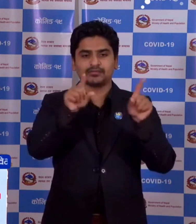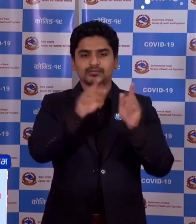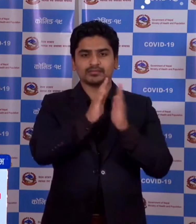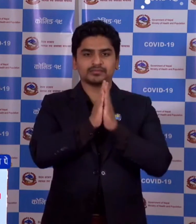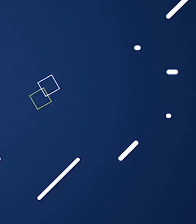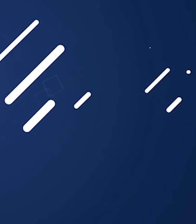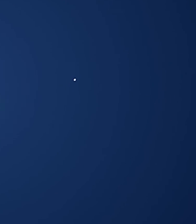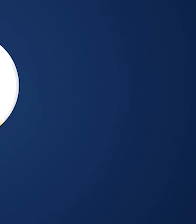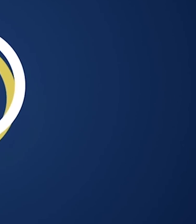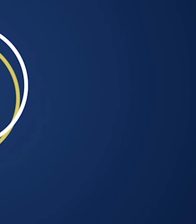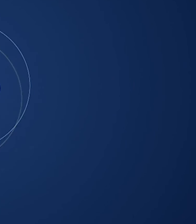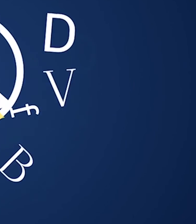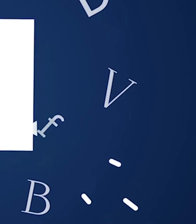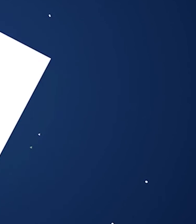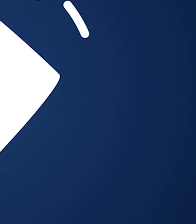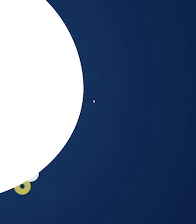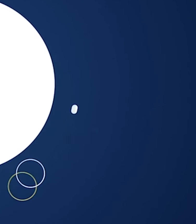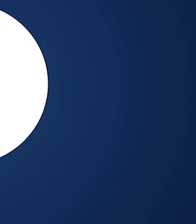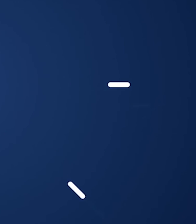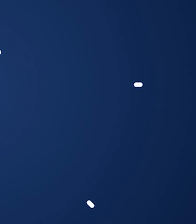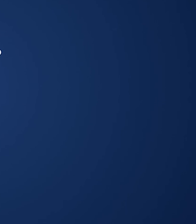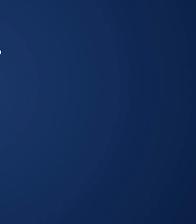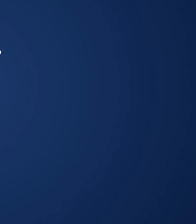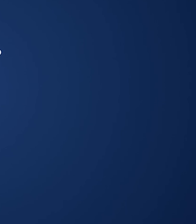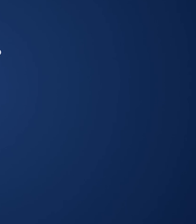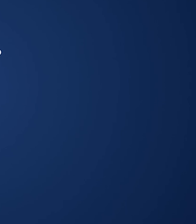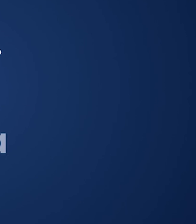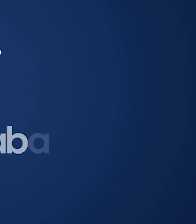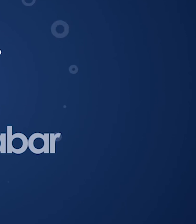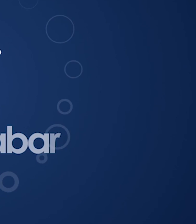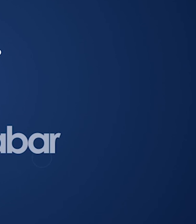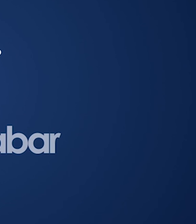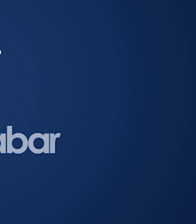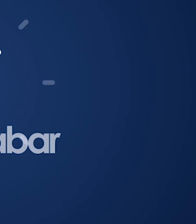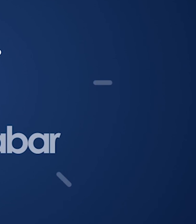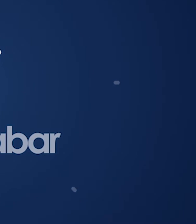अन्त्य गर्छु नमस्कार